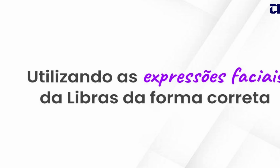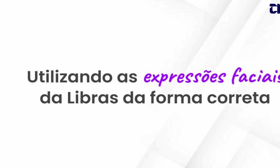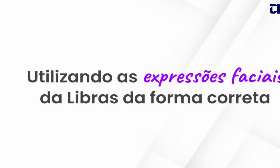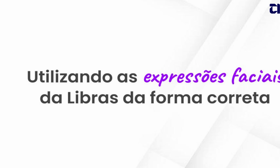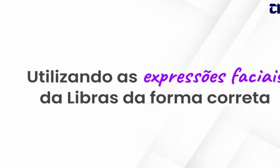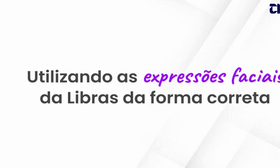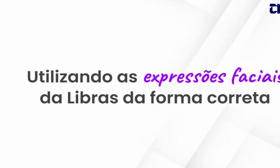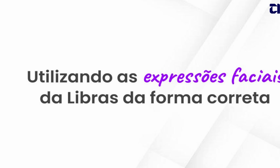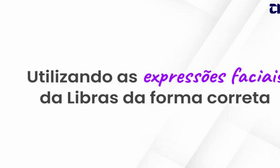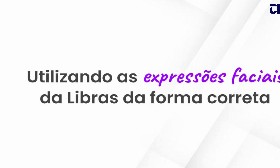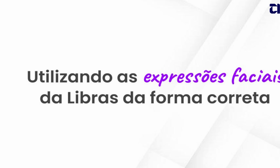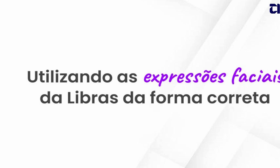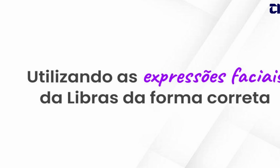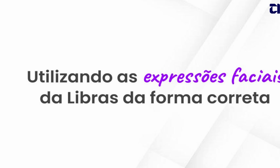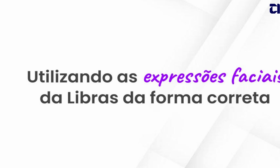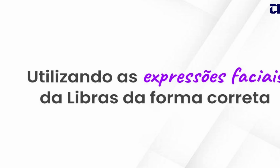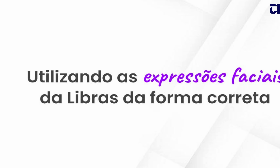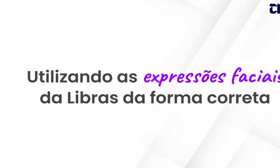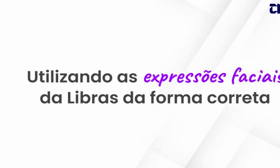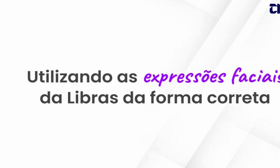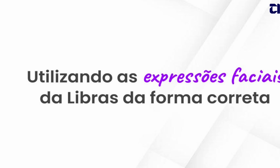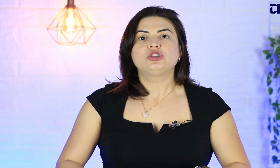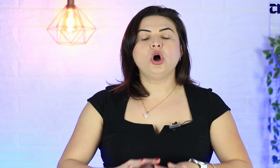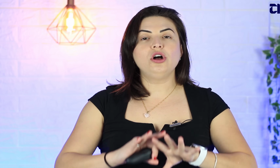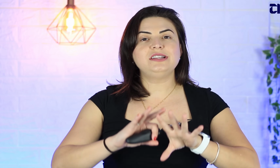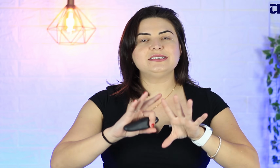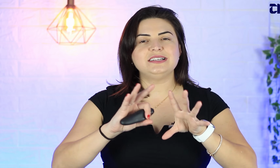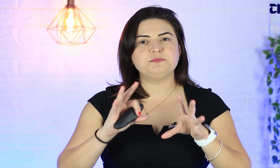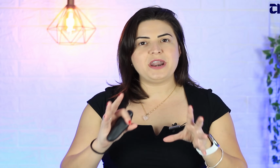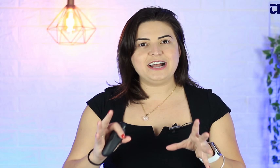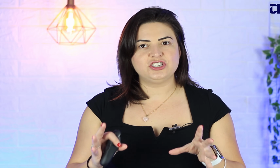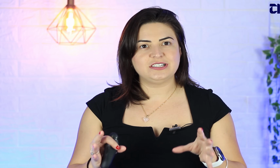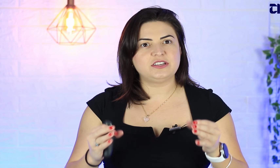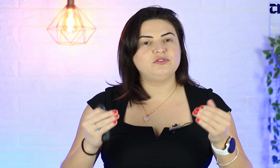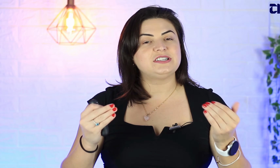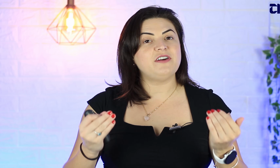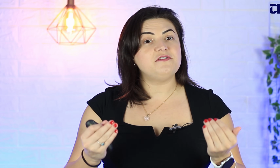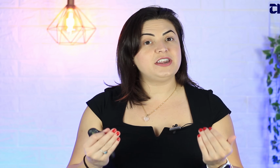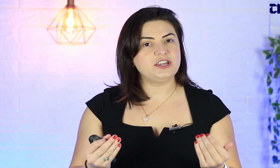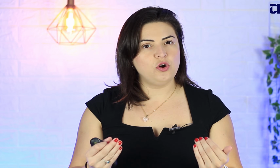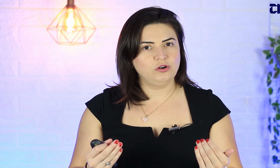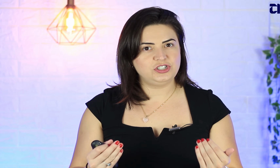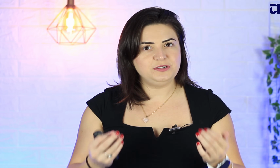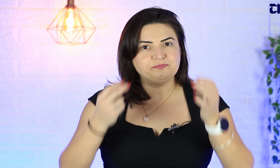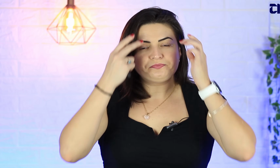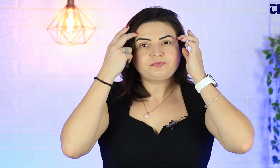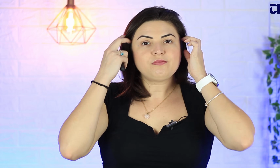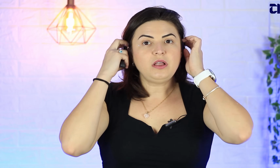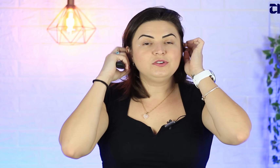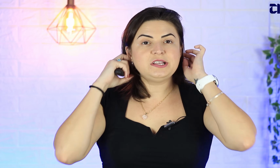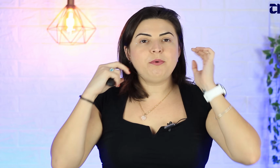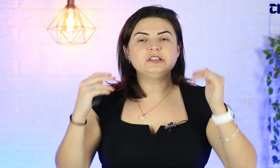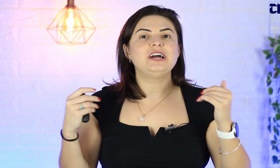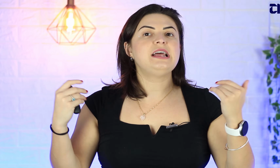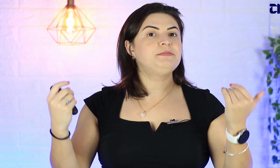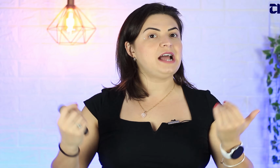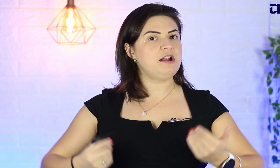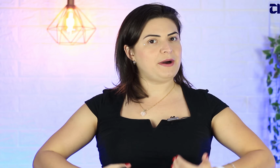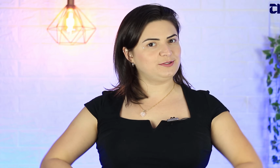expressões faciais na Libras. Todas as práticas que você vai ver aqui hoje, você pode adaptar para